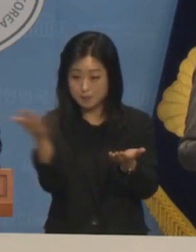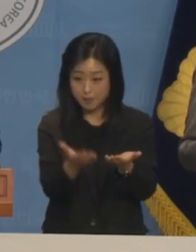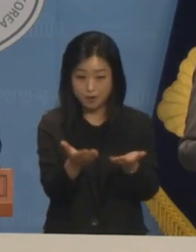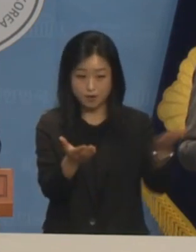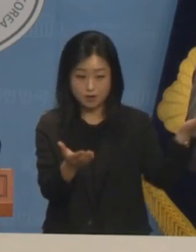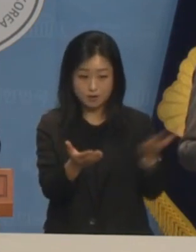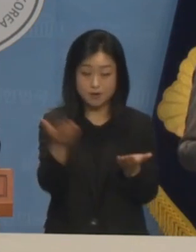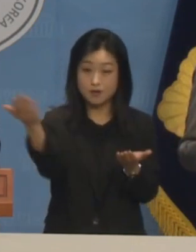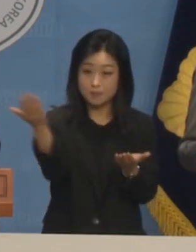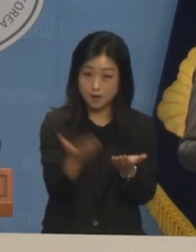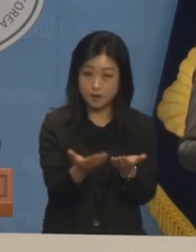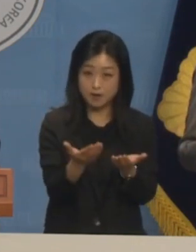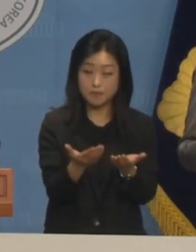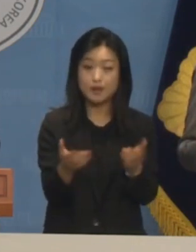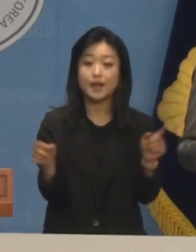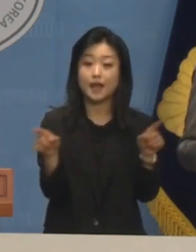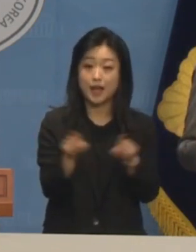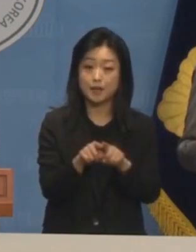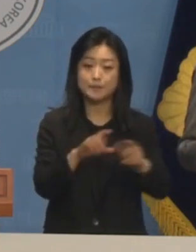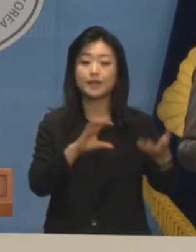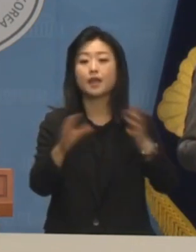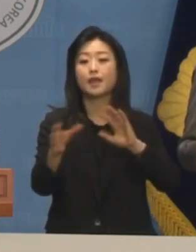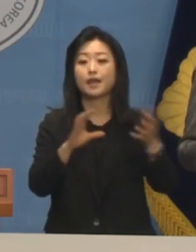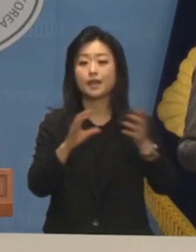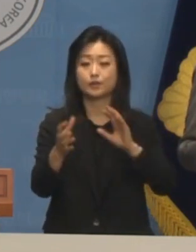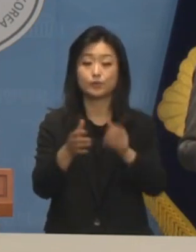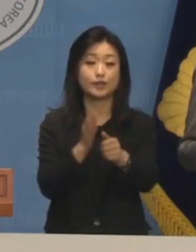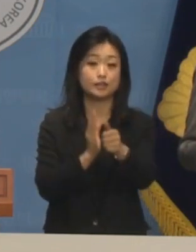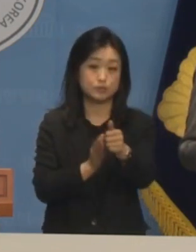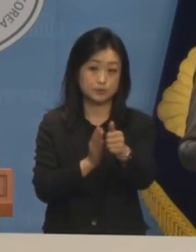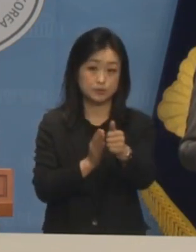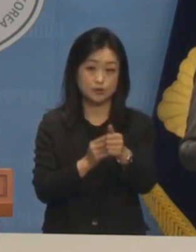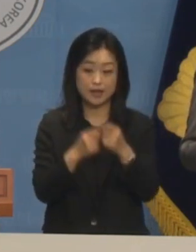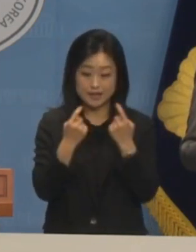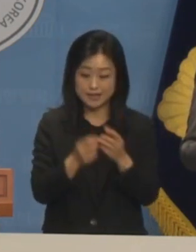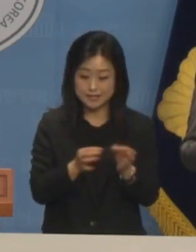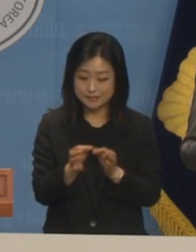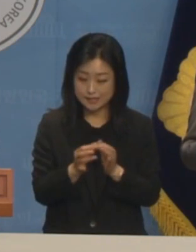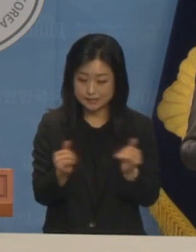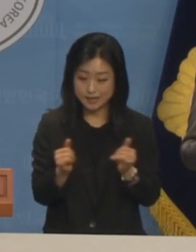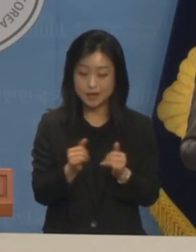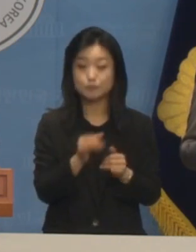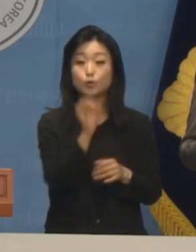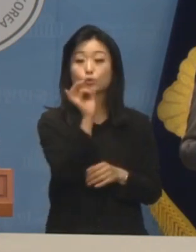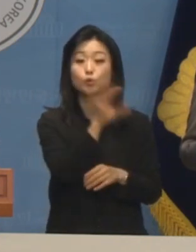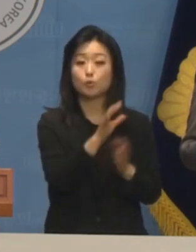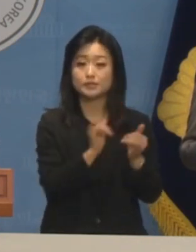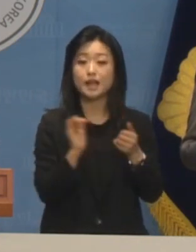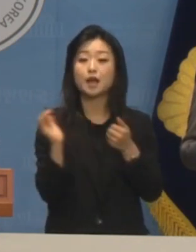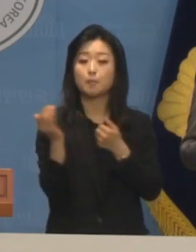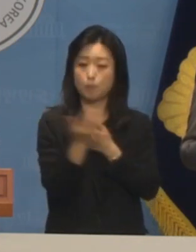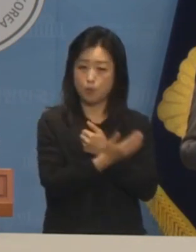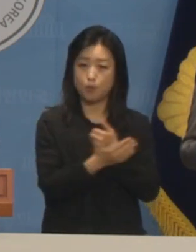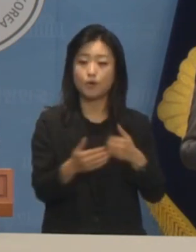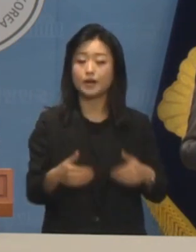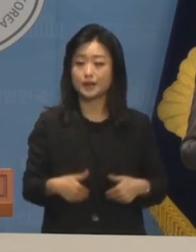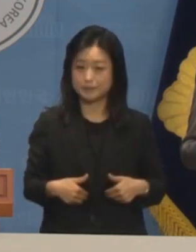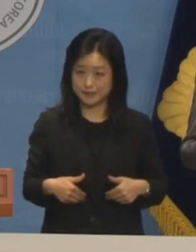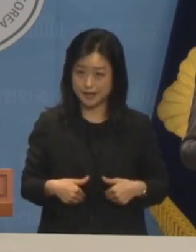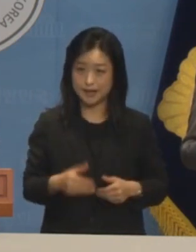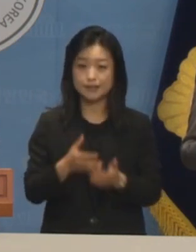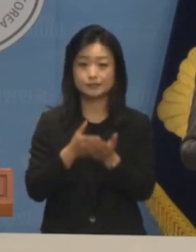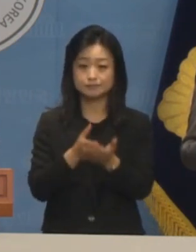여러 법안과 함께 건전한 토론을 통해서 자영업자와 소비자들을 보호할 수 있어야